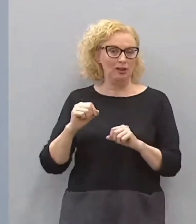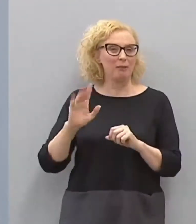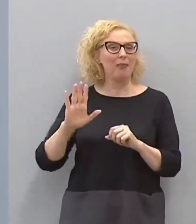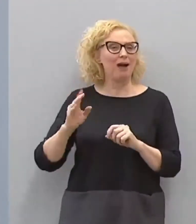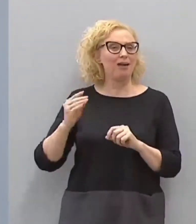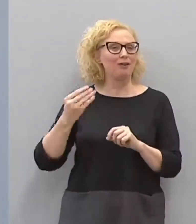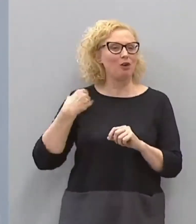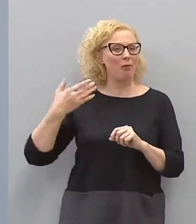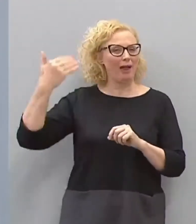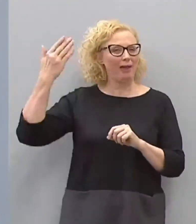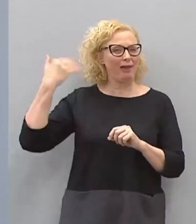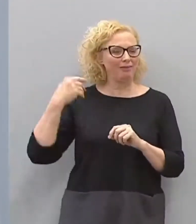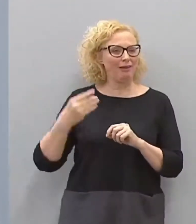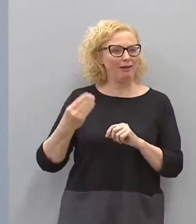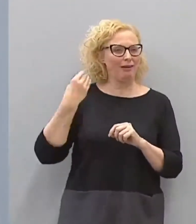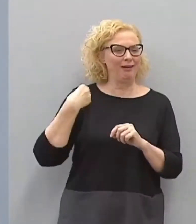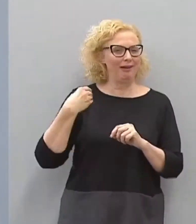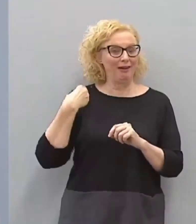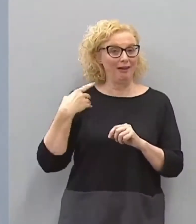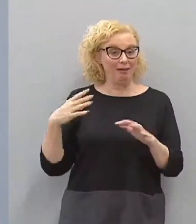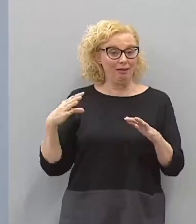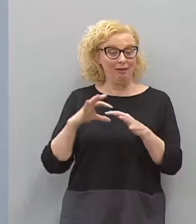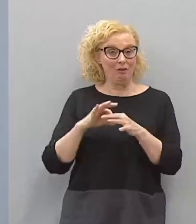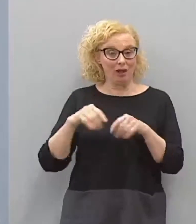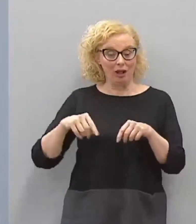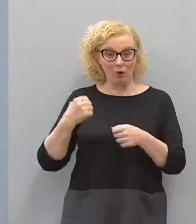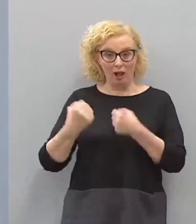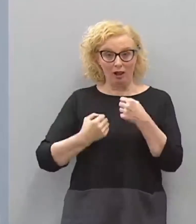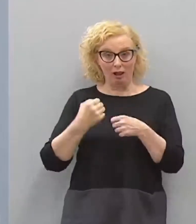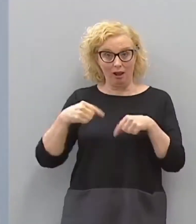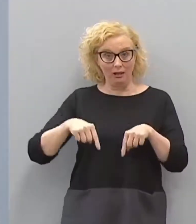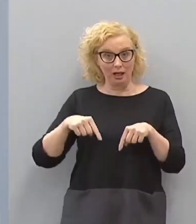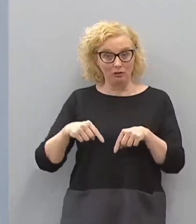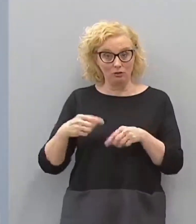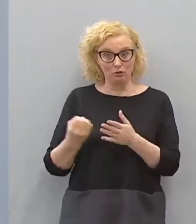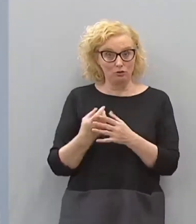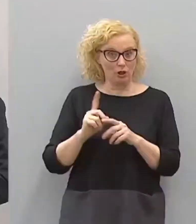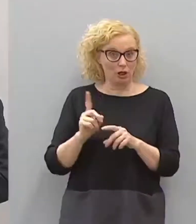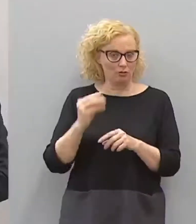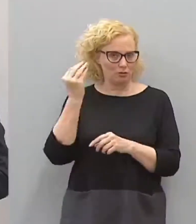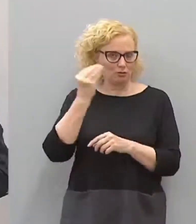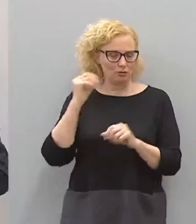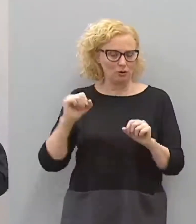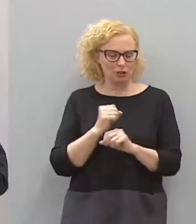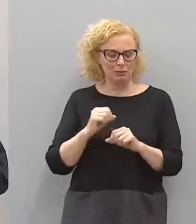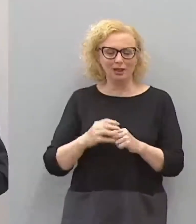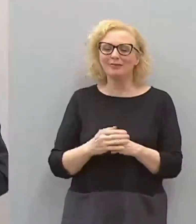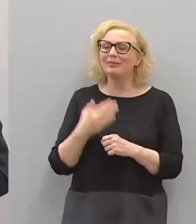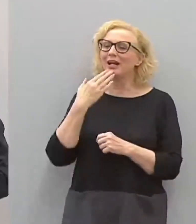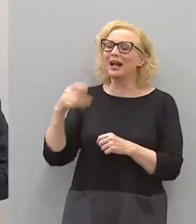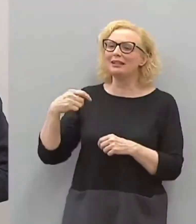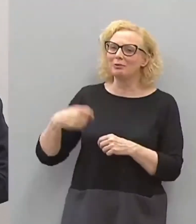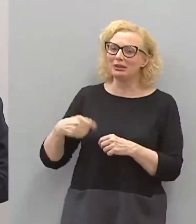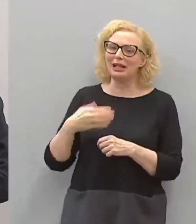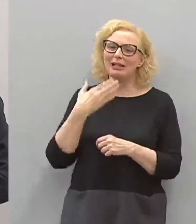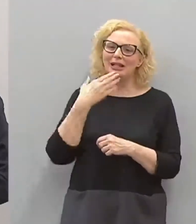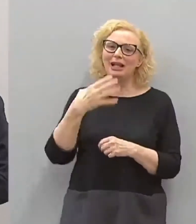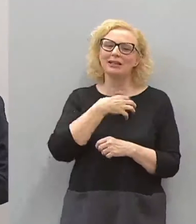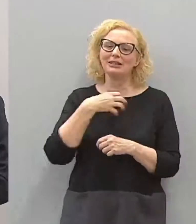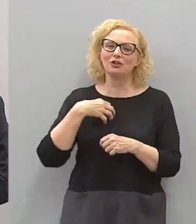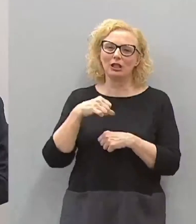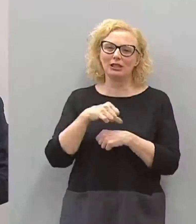ovviamente non si potevano pensare quello che poi sarebbe accaduto grazie presidente grazie a super segnana e colleghi che